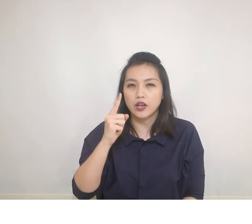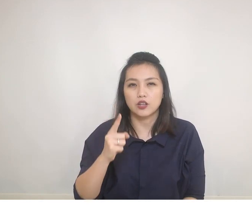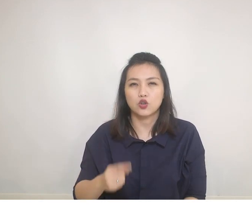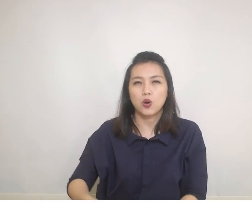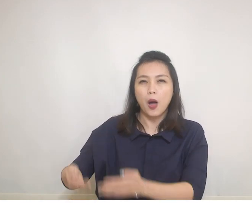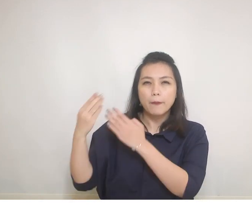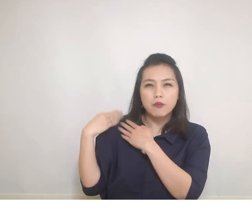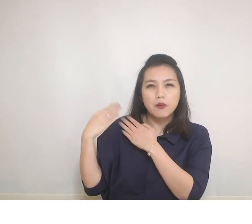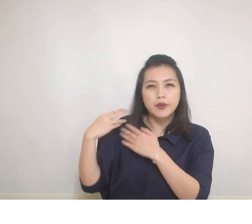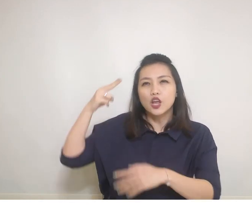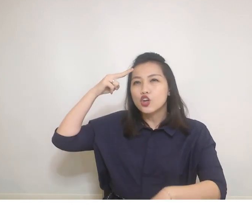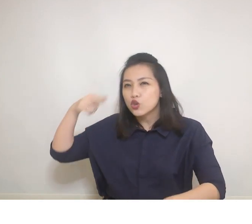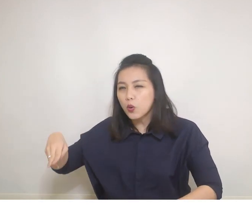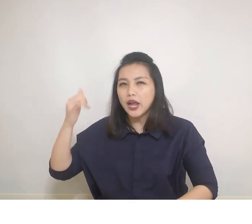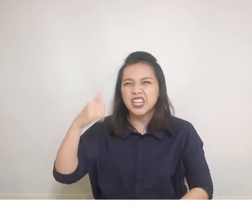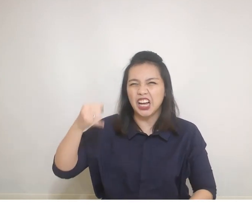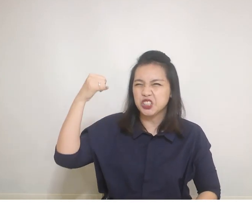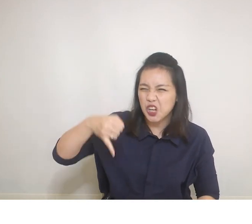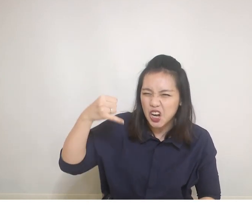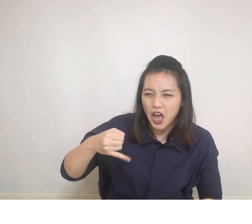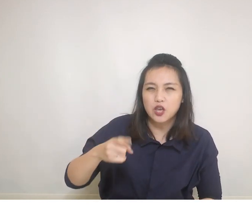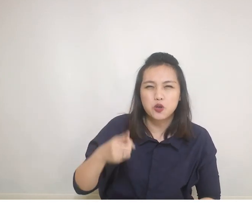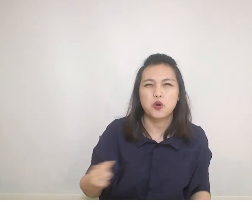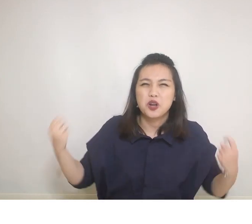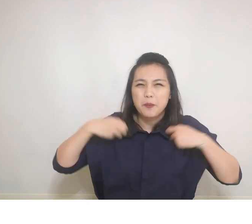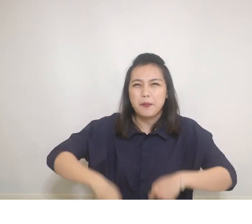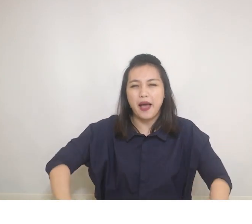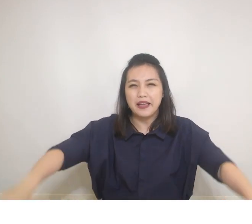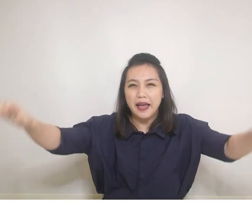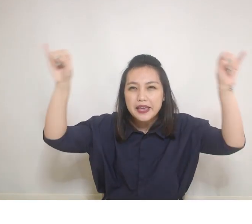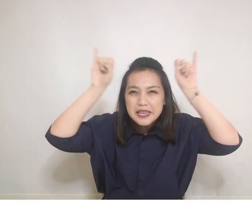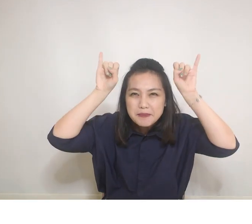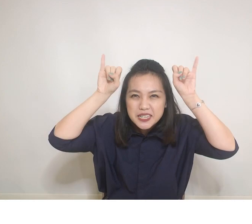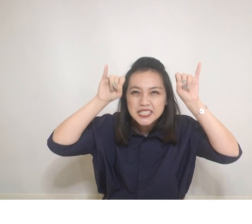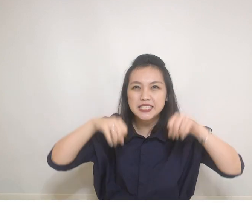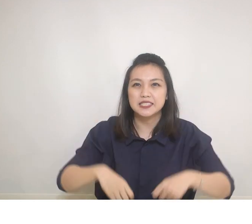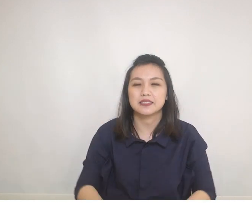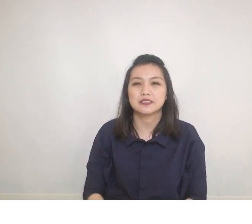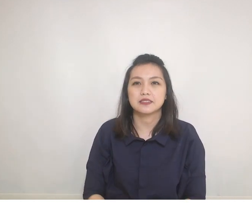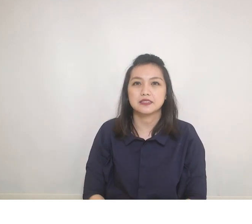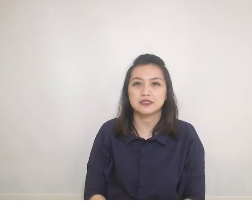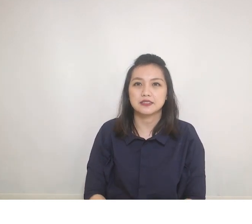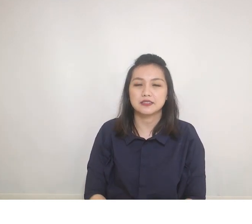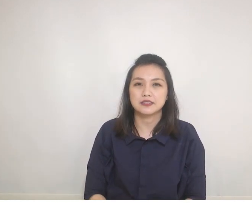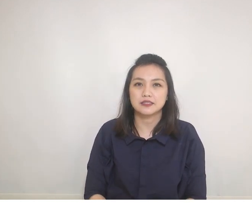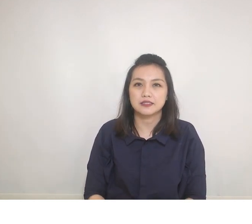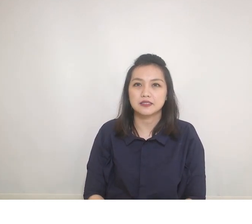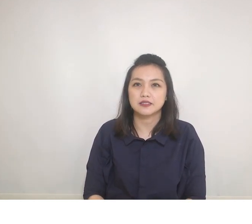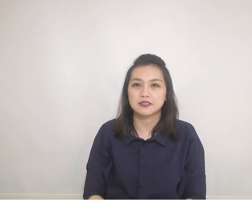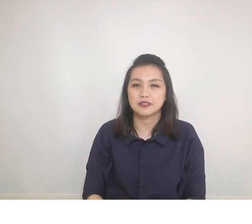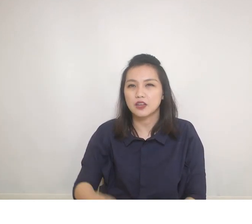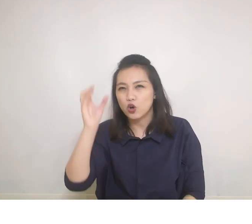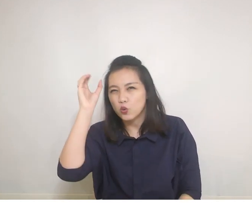Berarti seharusnya bagaimana kita? Seharusnya kita melakukan yang sering sekali disebutkan di Matius